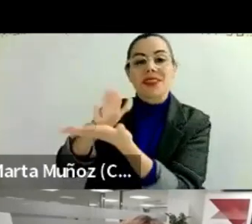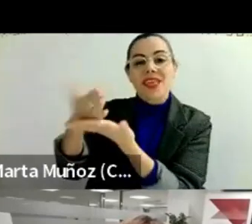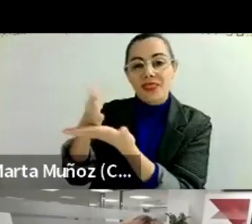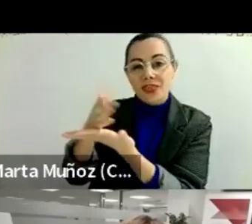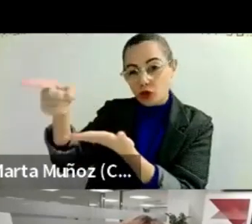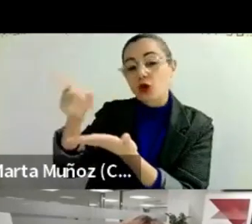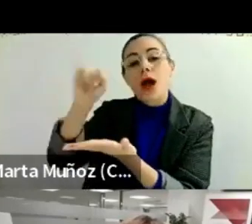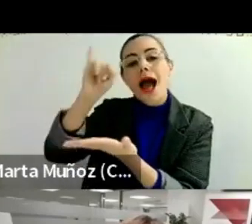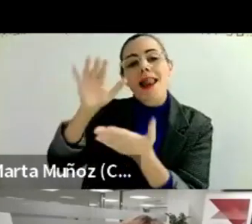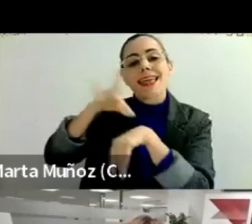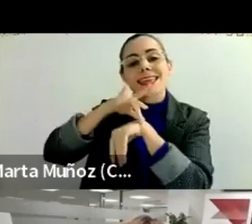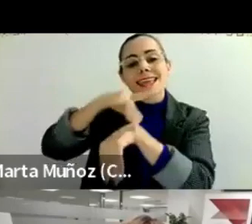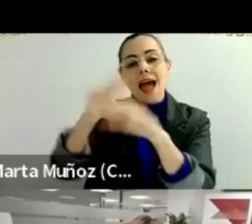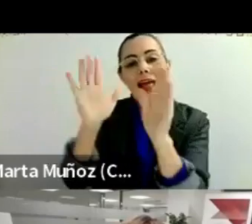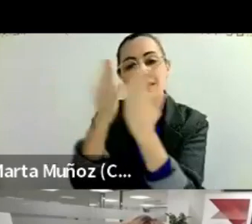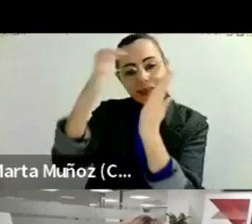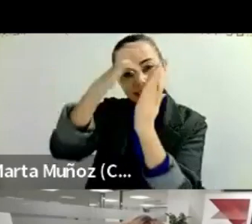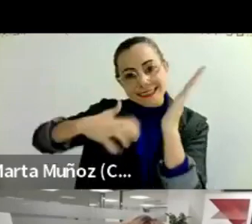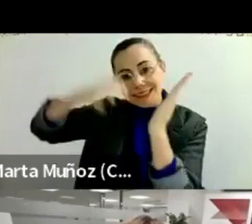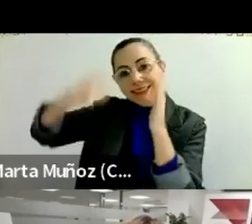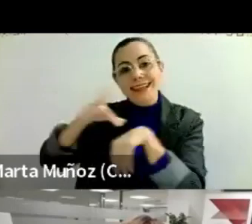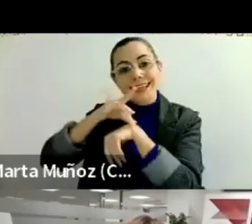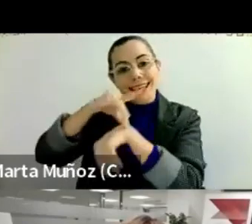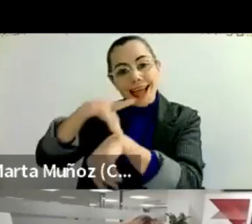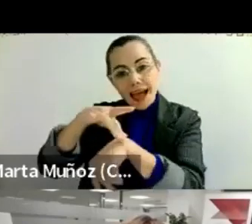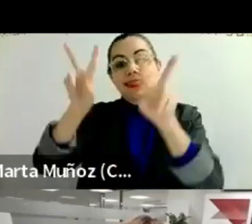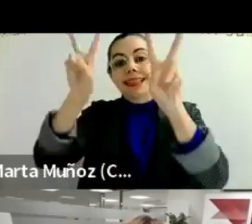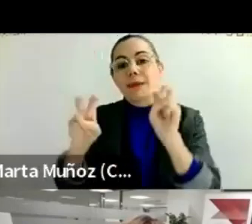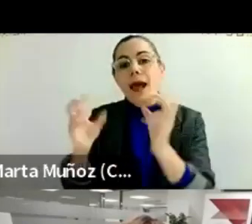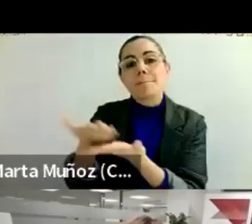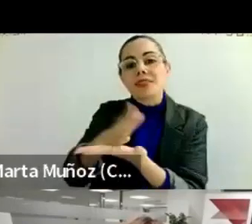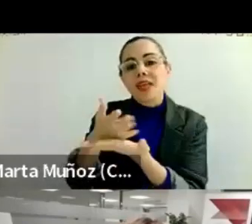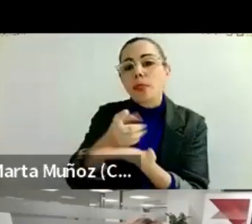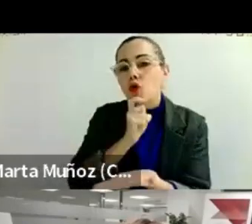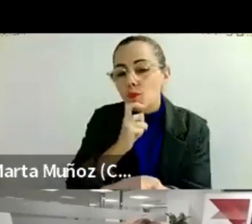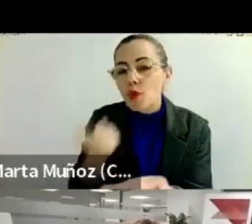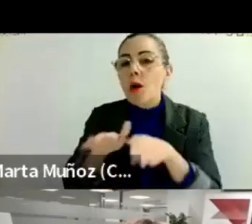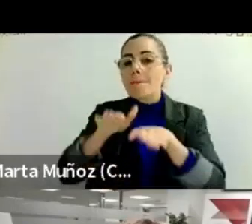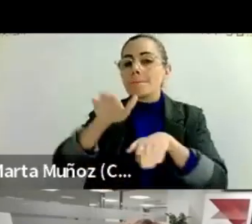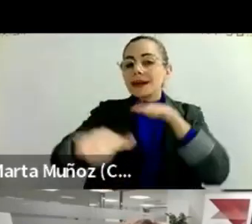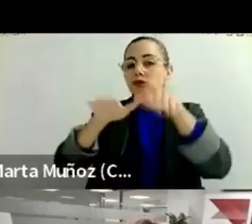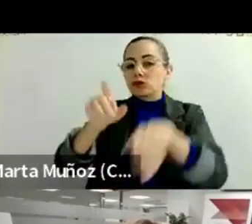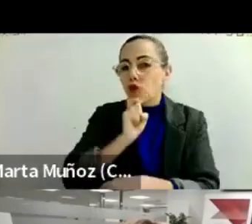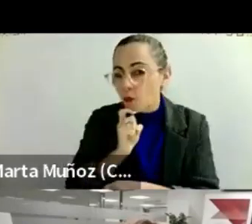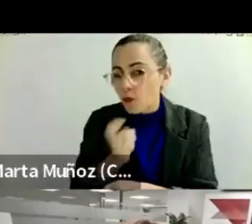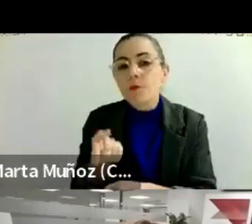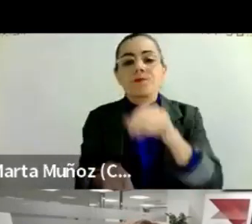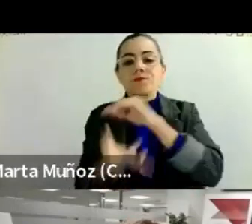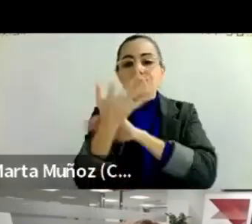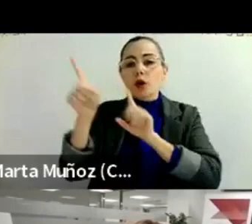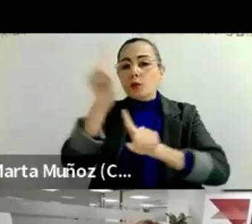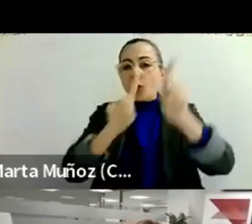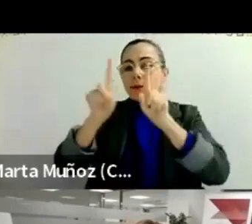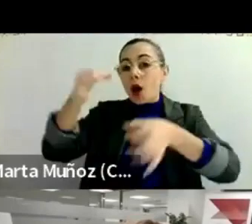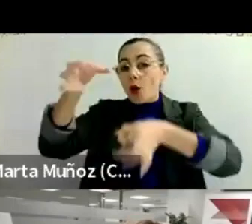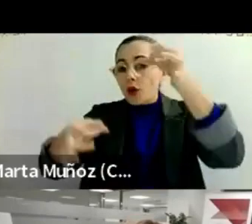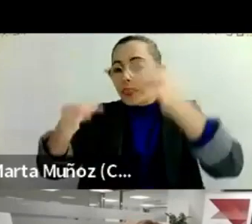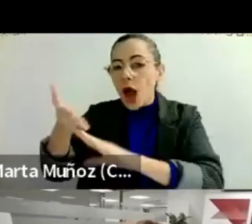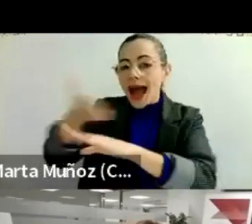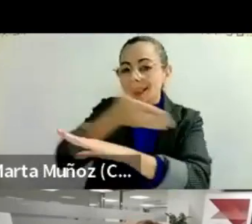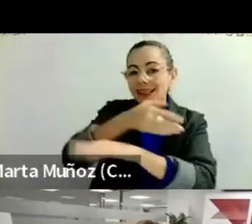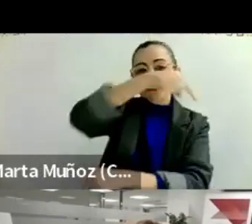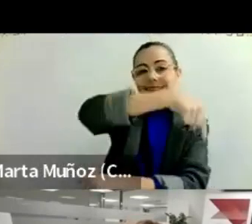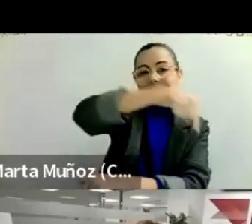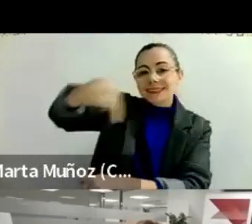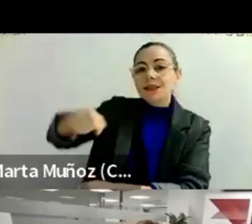también tenemos la colaboración del Colegio de Abogados, que ha elaborado una guía de mediación, también nos ayuda a ver qué